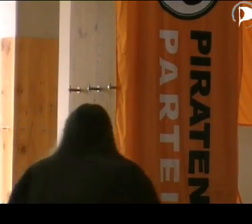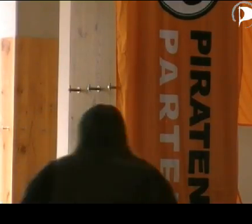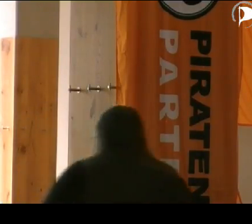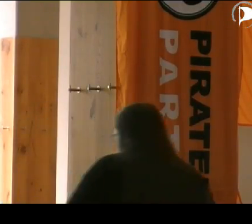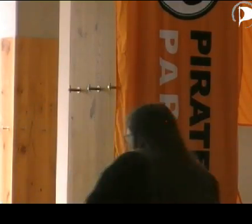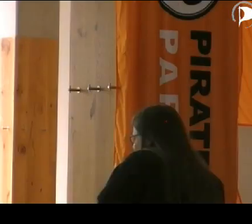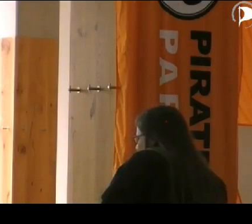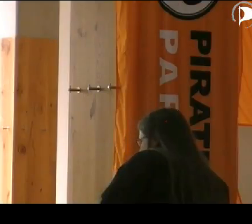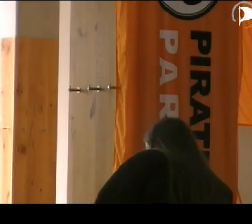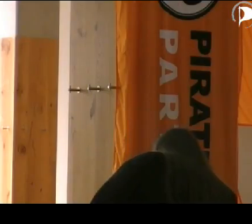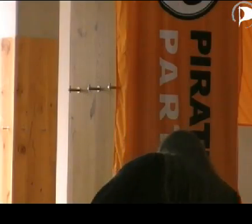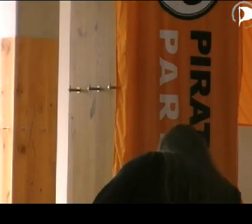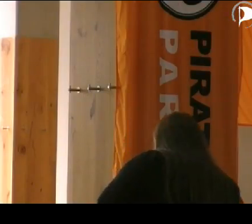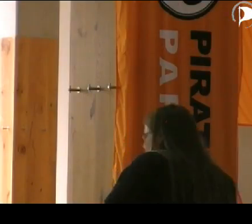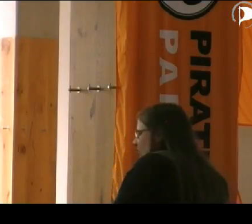ja